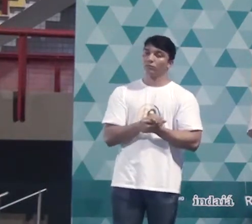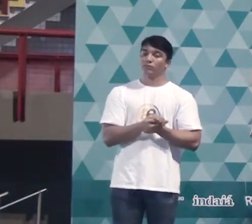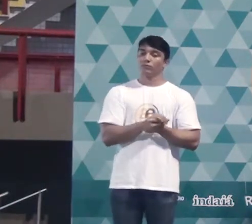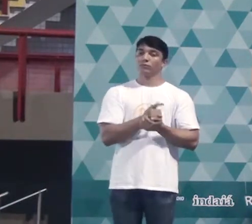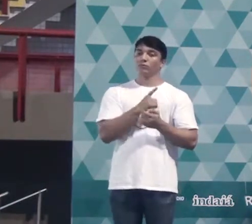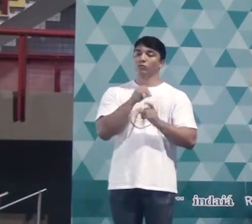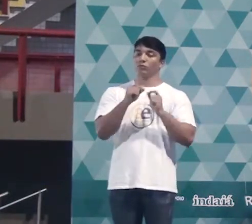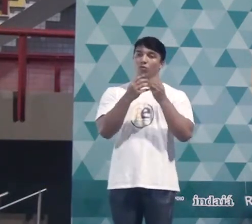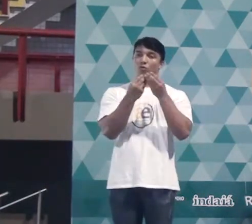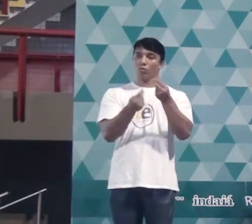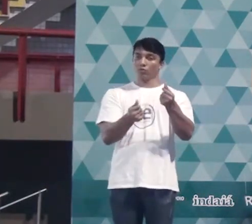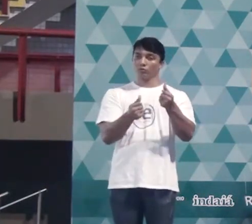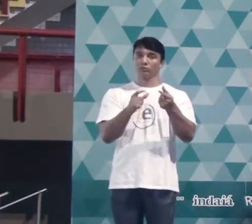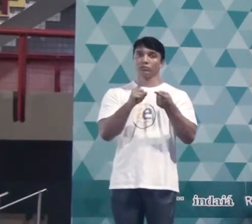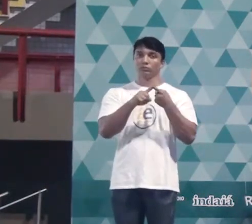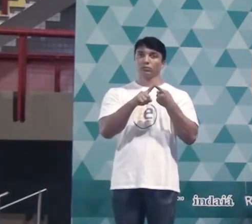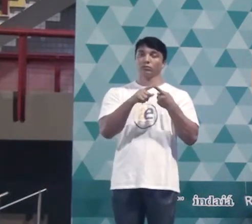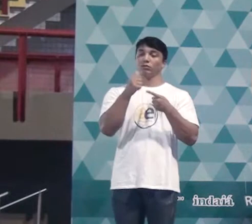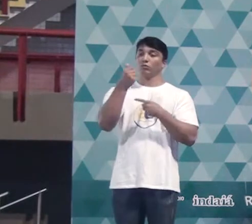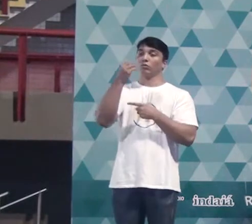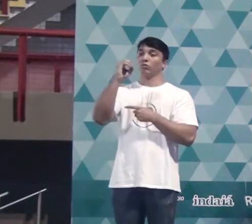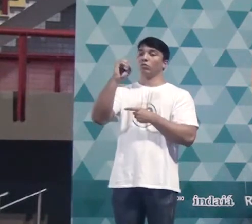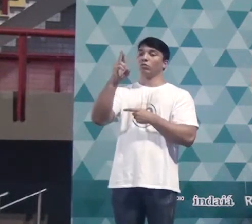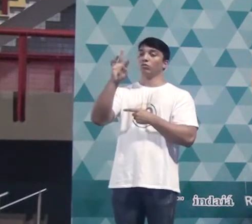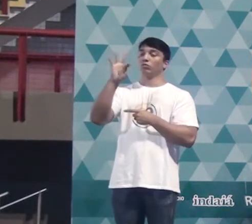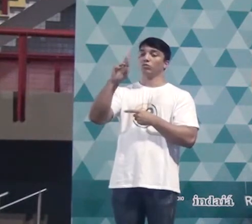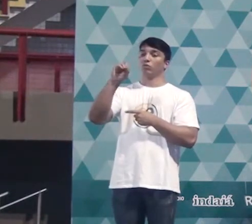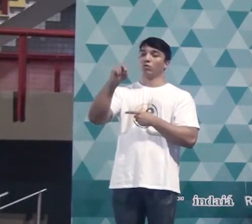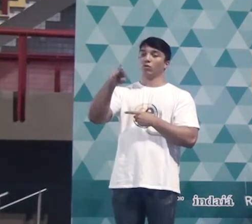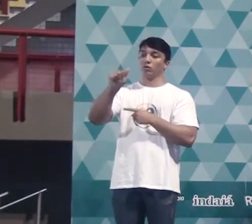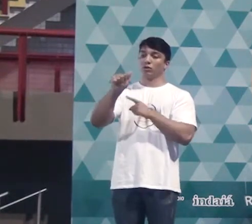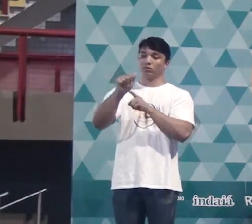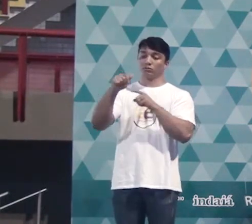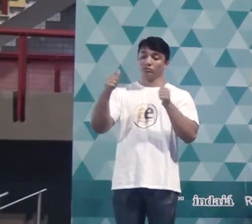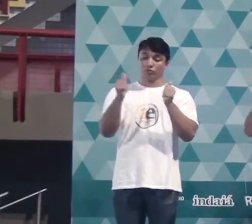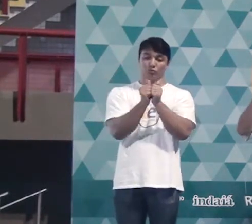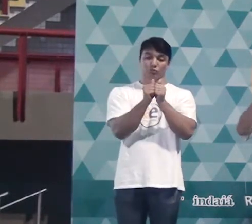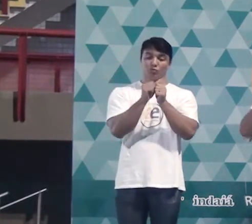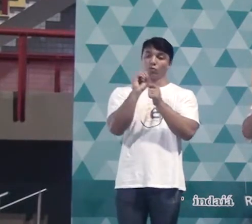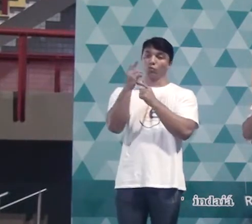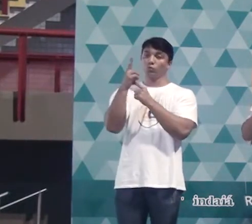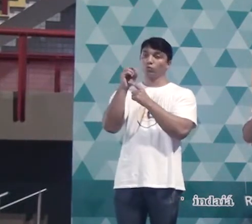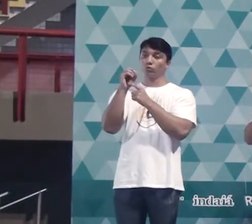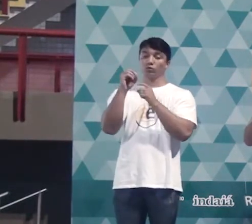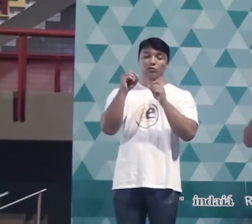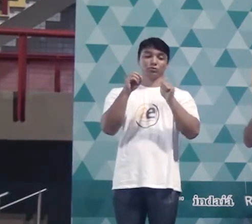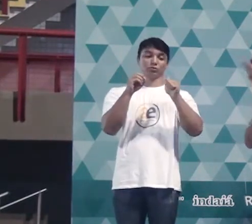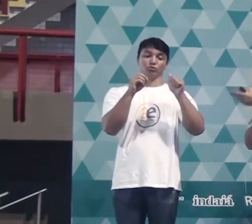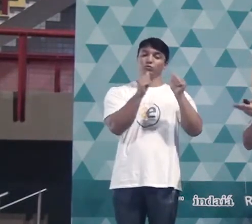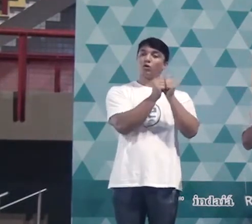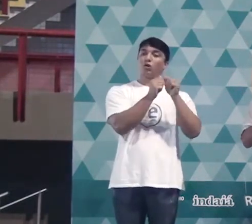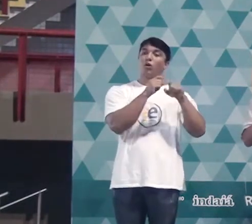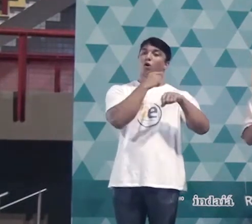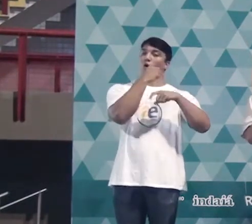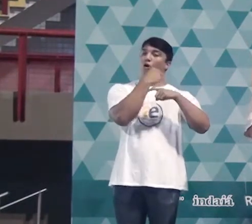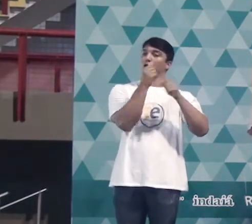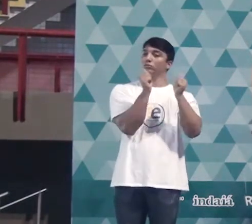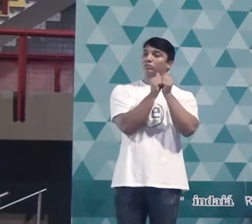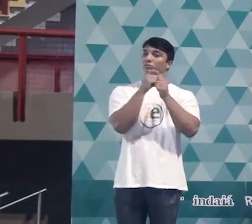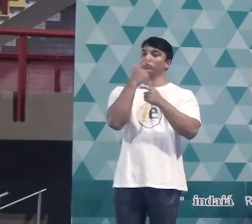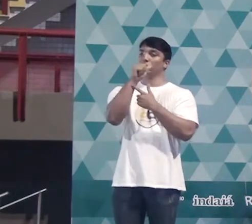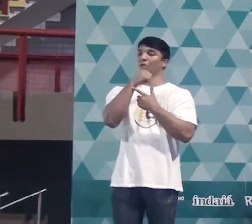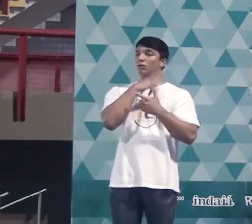por composição. Outrora, a palavra outra se junta com a palavra hora, junta da outrora, formada